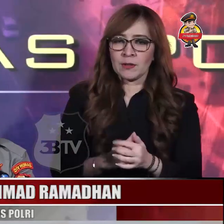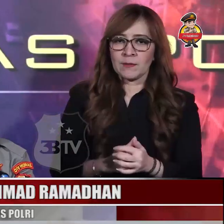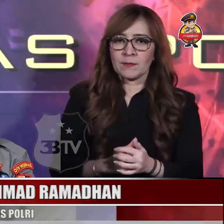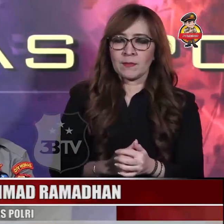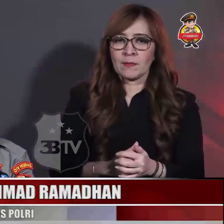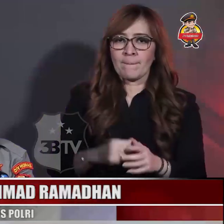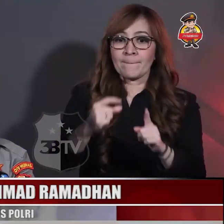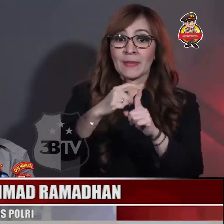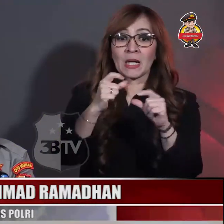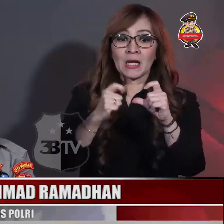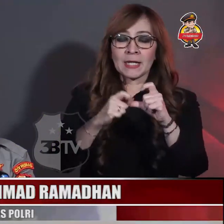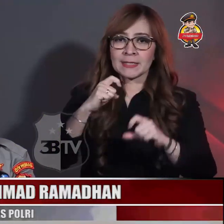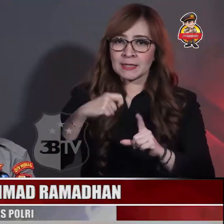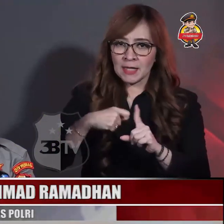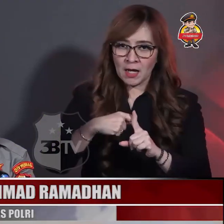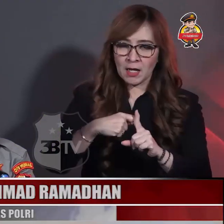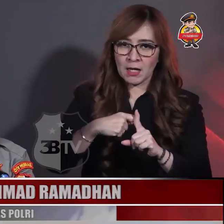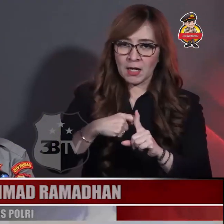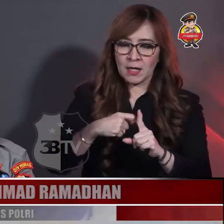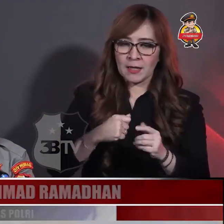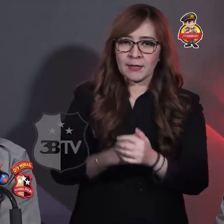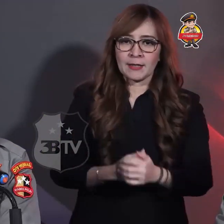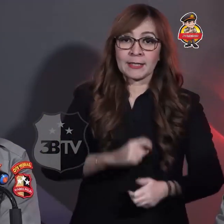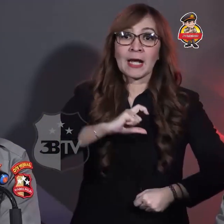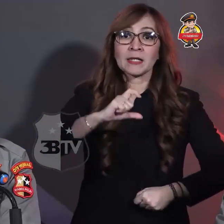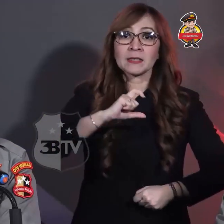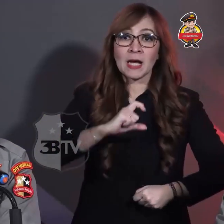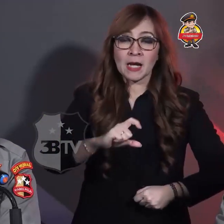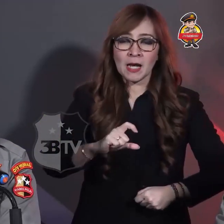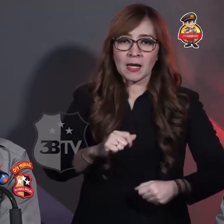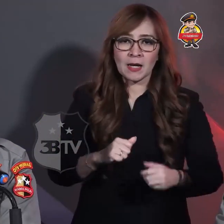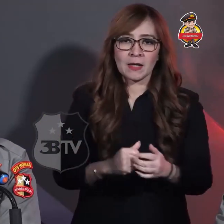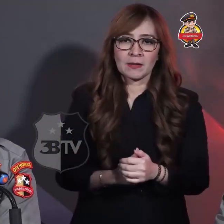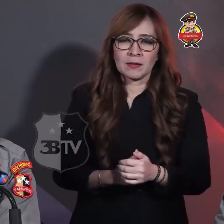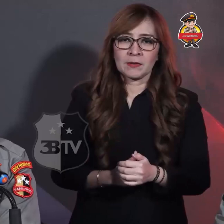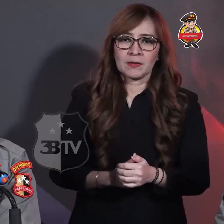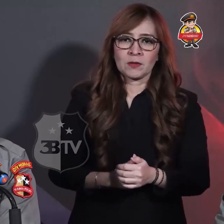dengan bentuk prostitusi online ya.